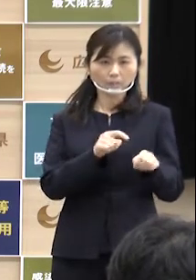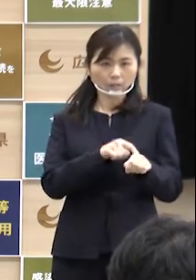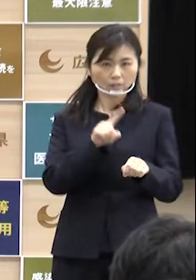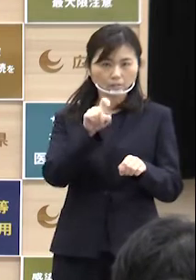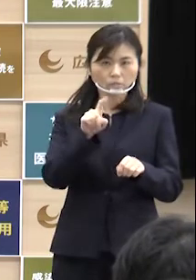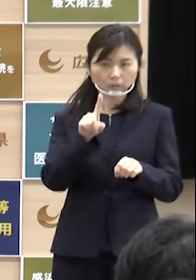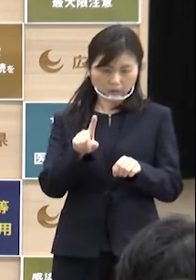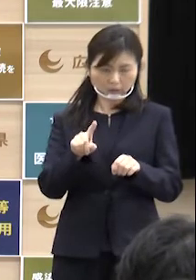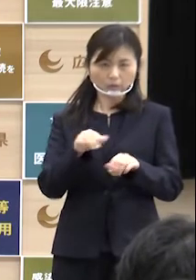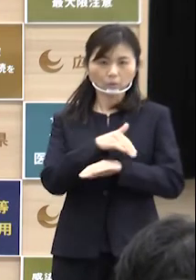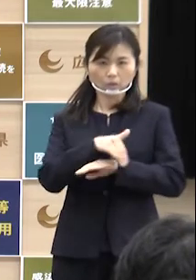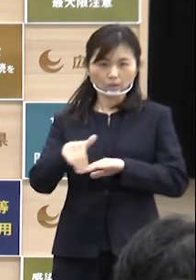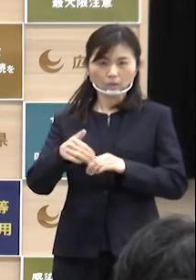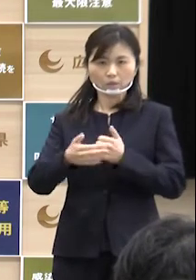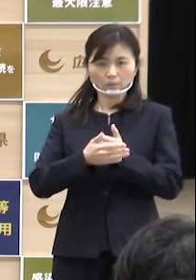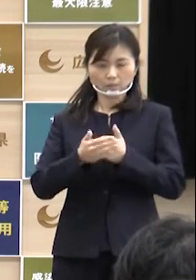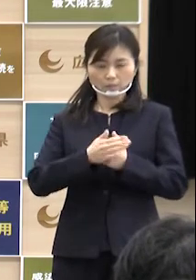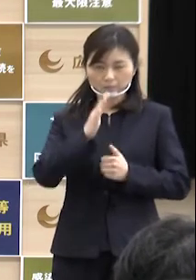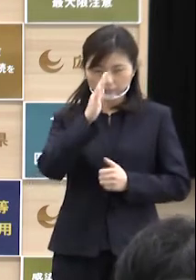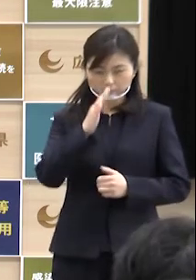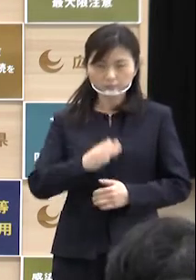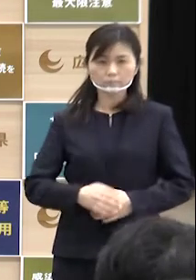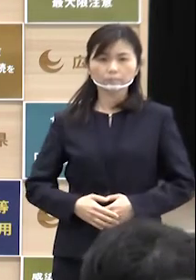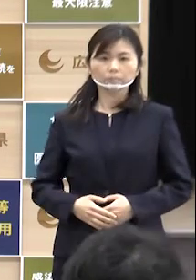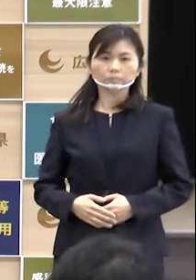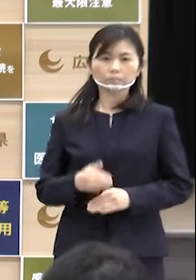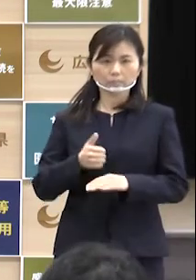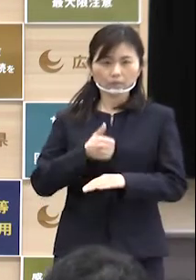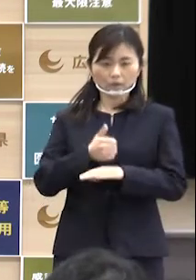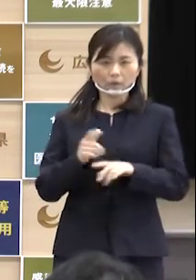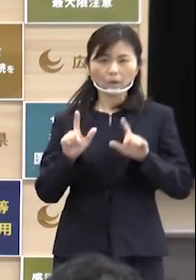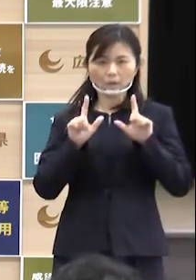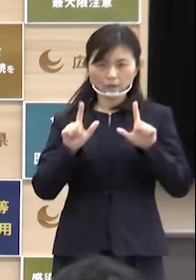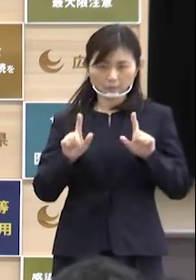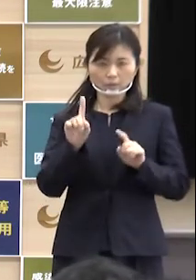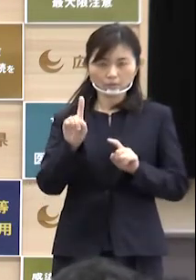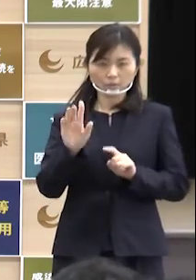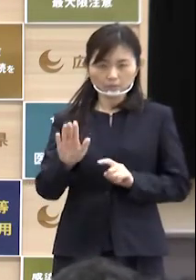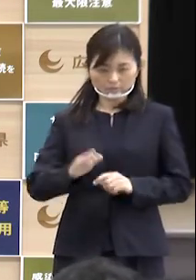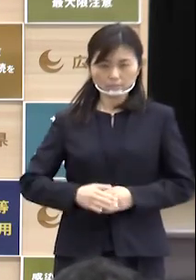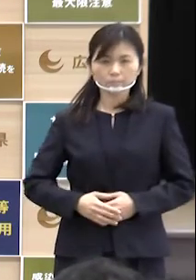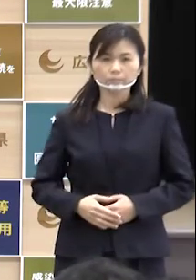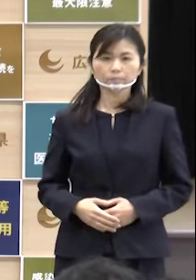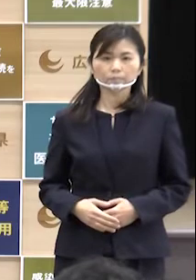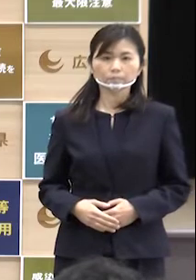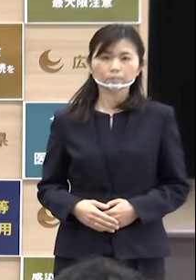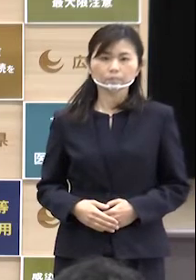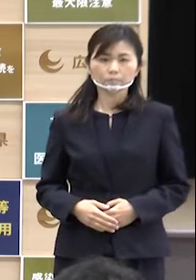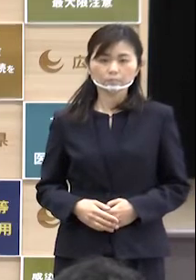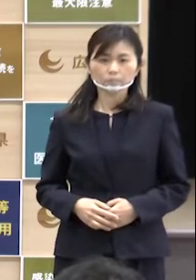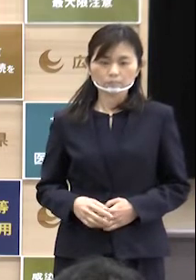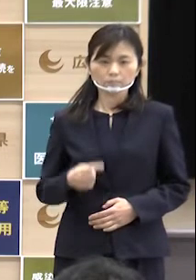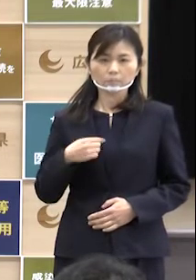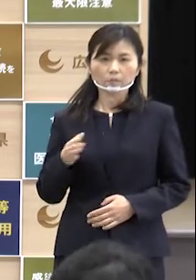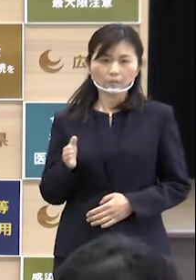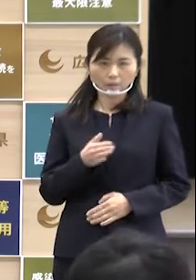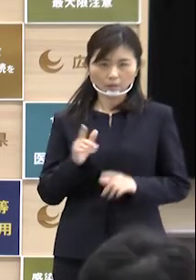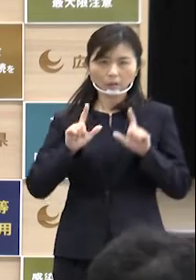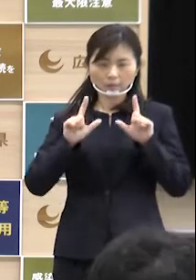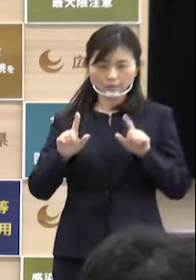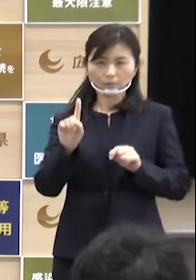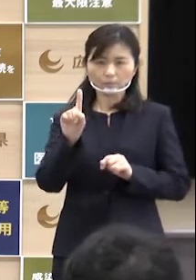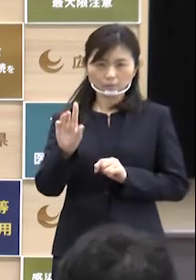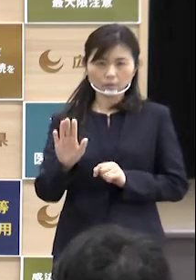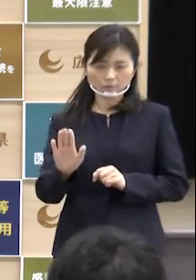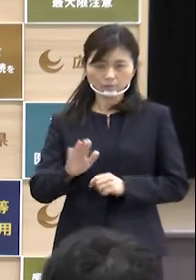のでご協力をお願いいたします。まずは知事から発表が1件ありますのでお願いいたします。 はい、私から本日発表1